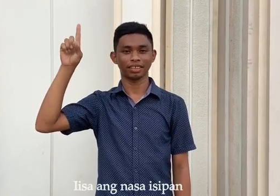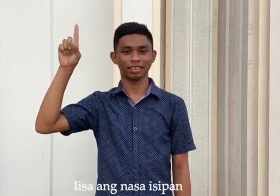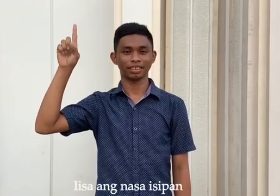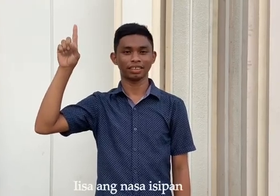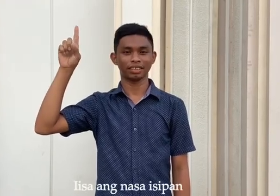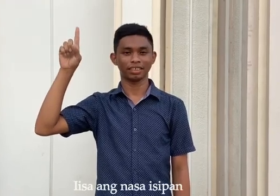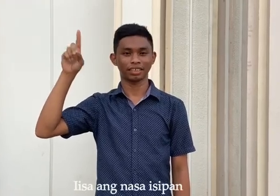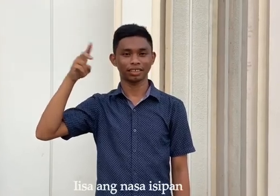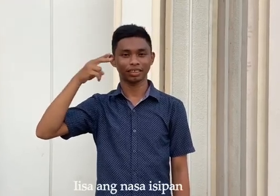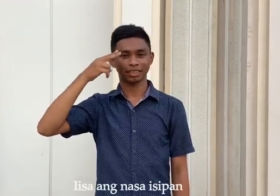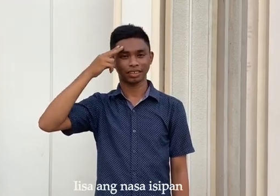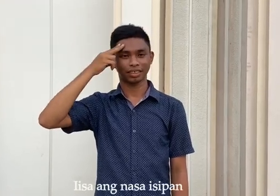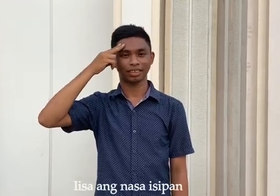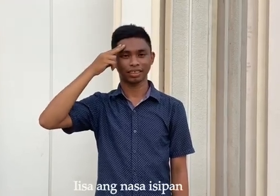Isa ang nasa